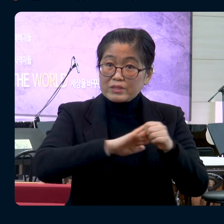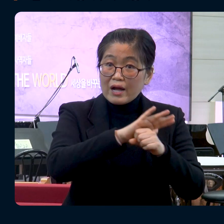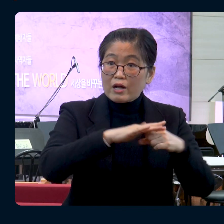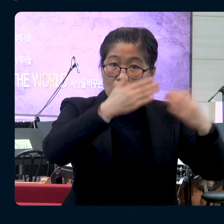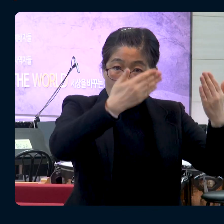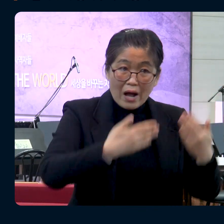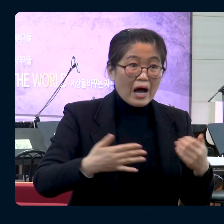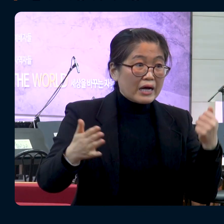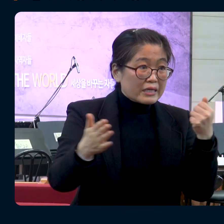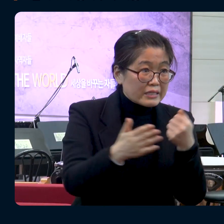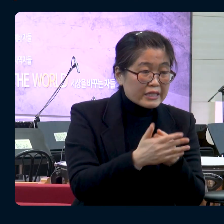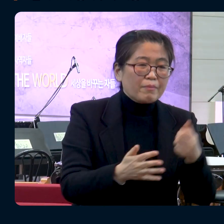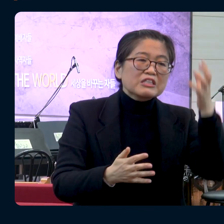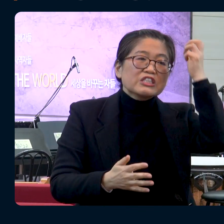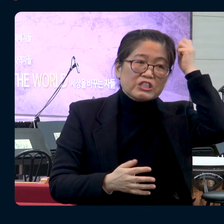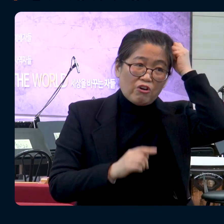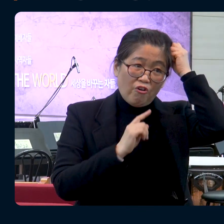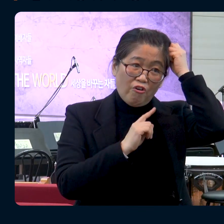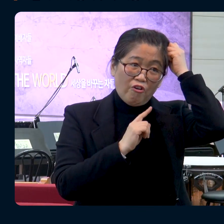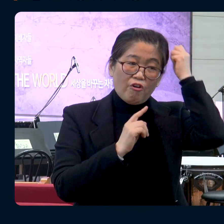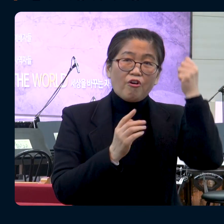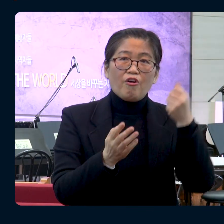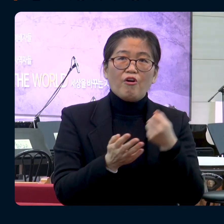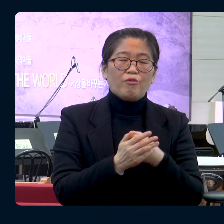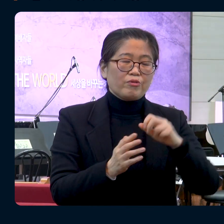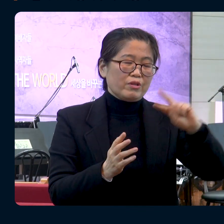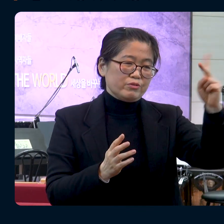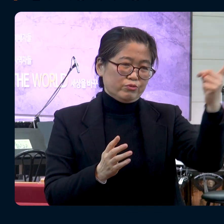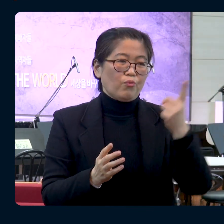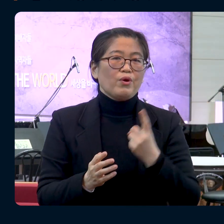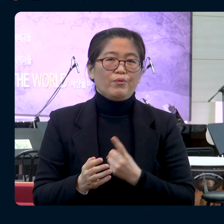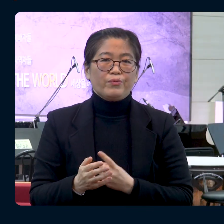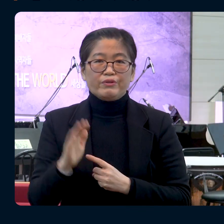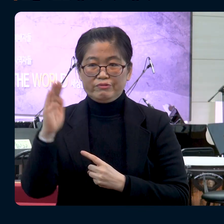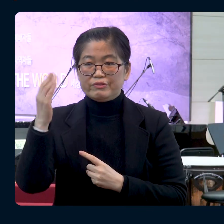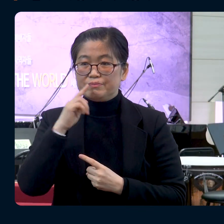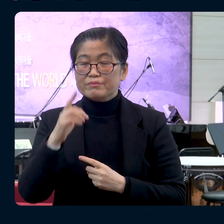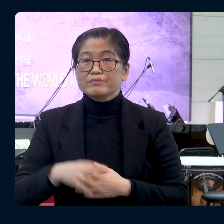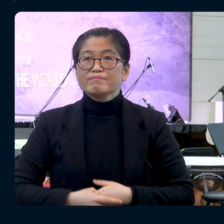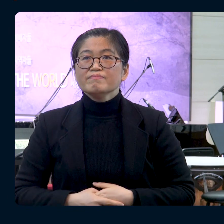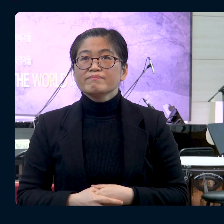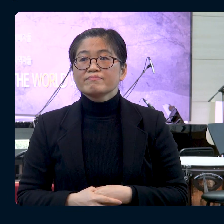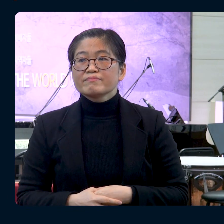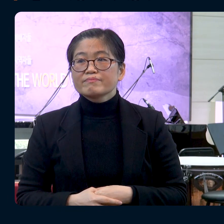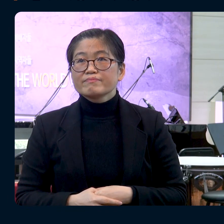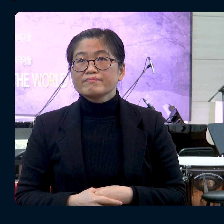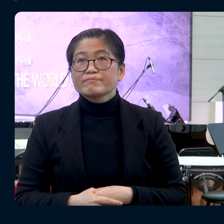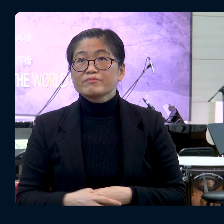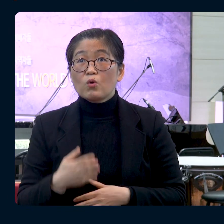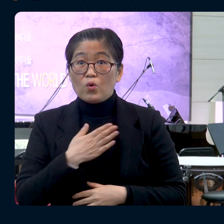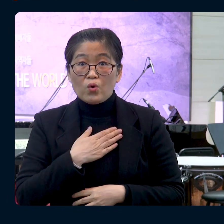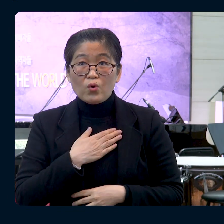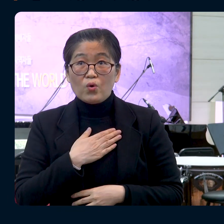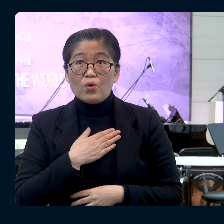있으니까, 받은 사랑이 있으니까 자기들이 도저히 이래서는 안 되겠다 하면서 다 돌아오기 시작합니다.